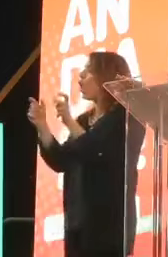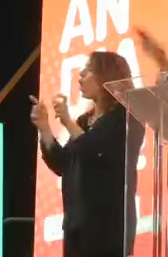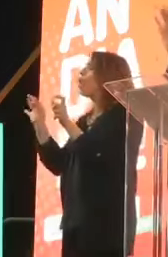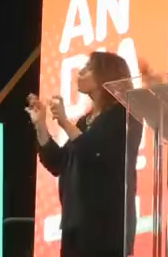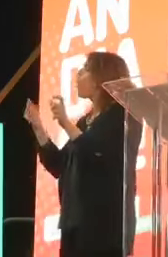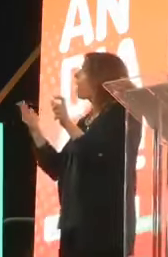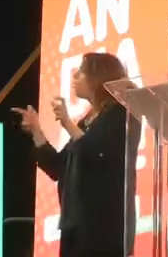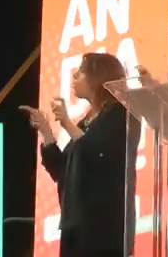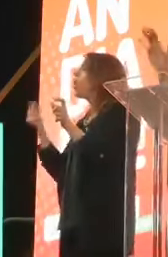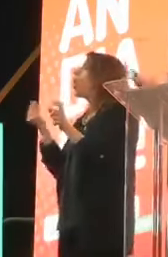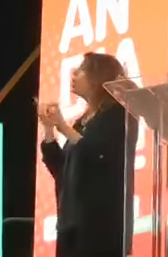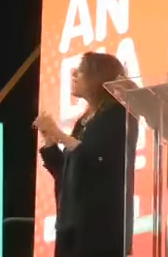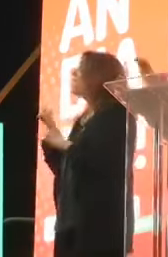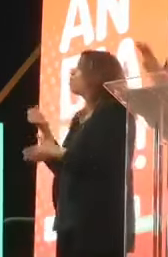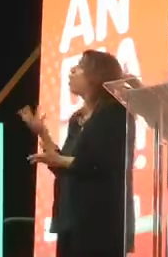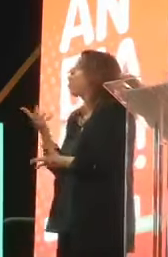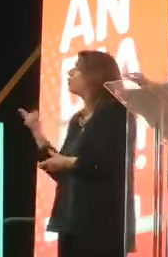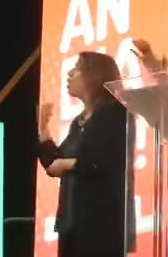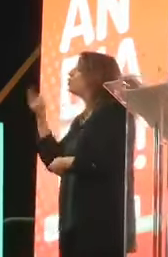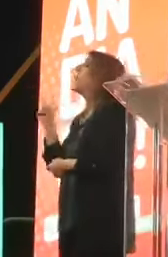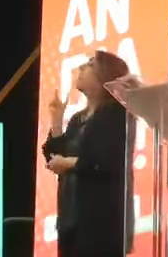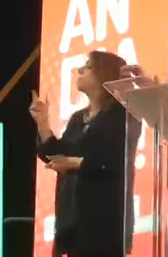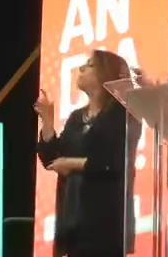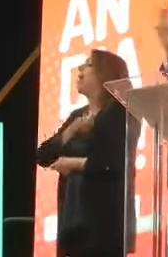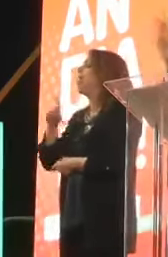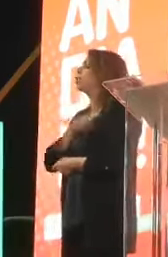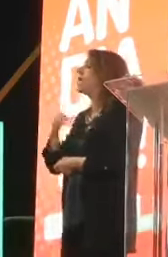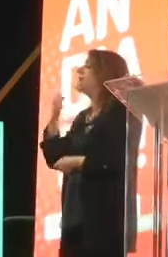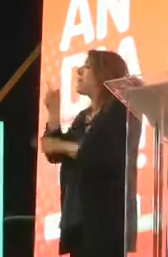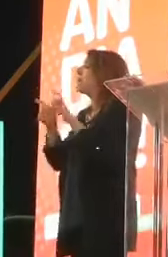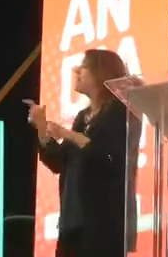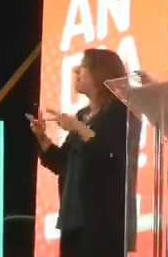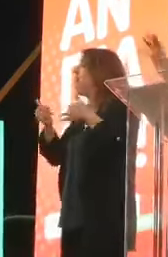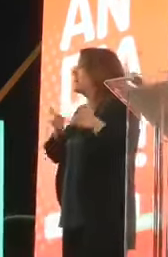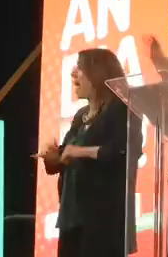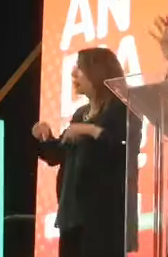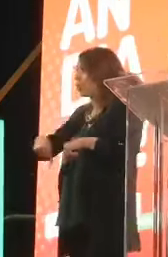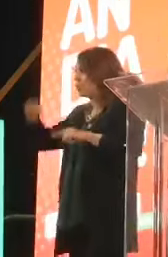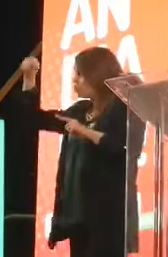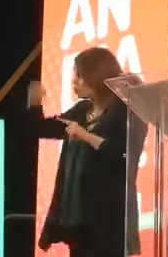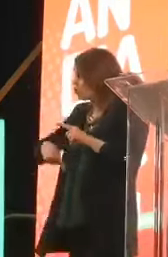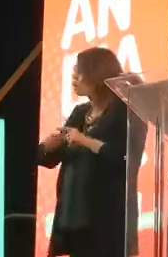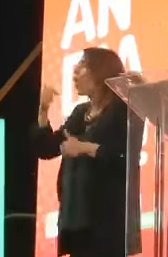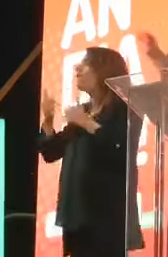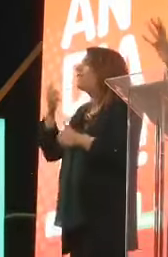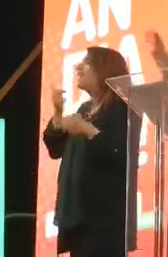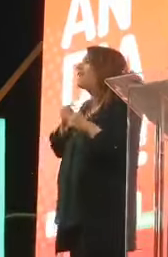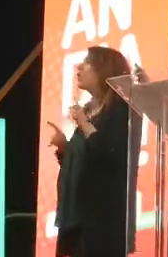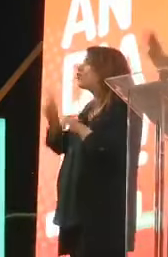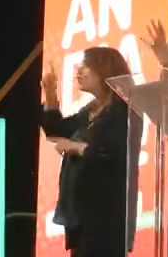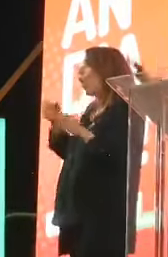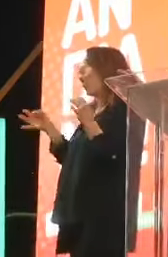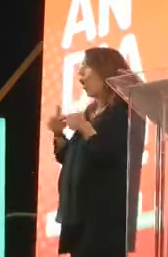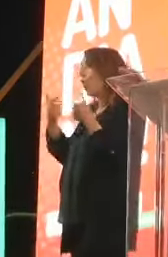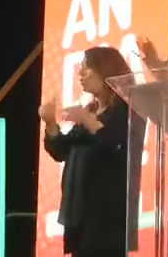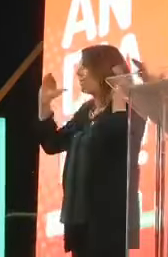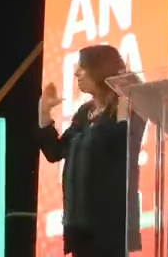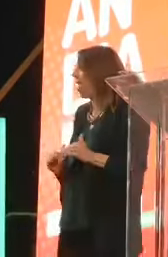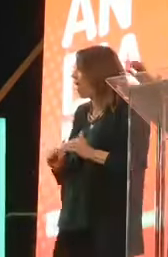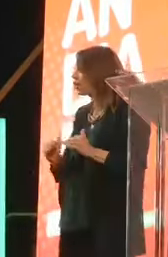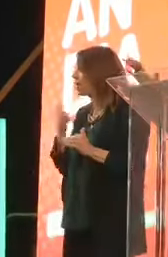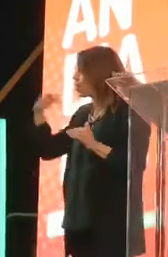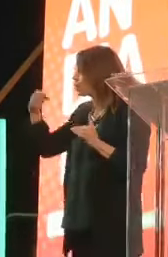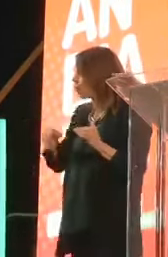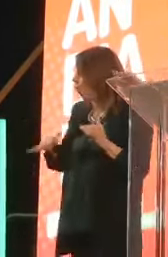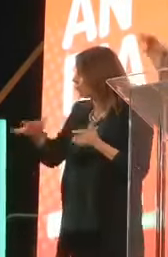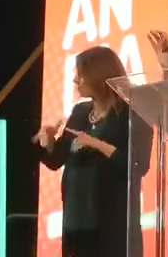pubblica per evitare che le persone che nascono al sud abbiano meno opportunità di chi nasce al nord, e per mettere la ciliegina sulla